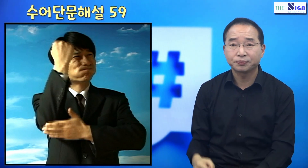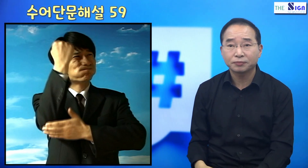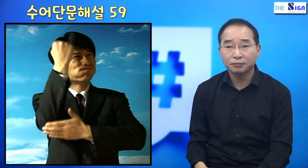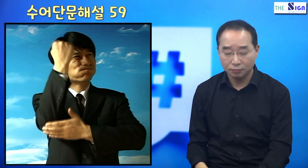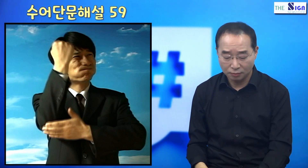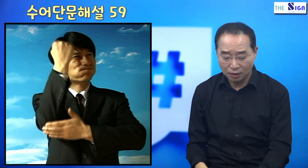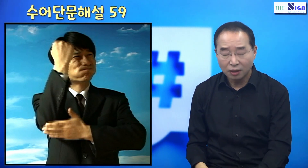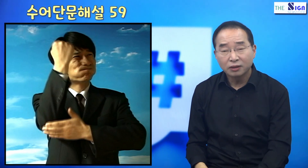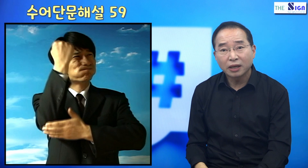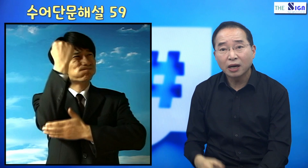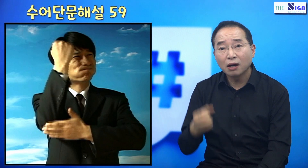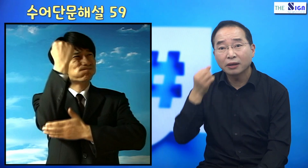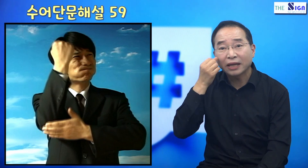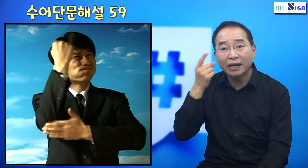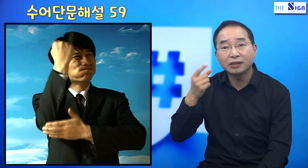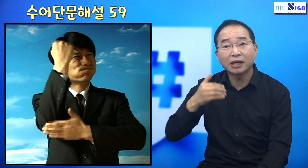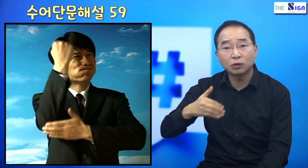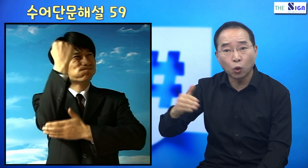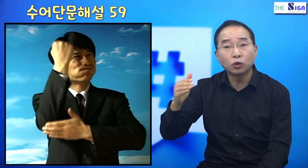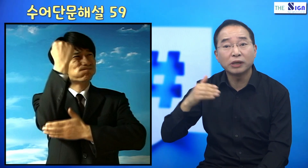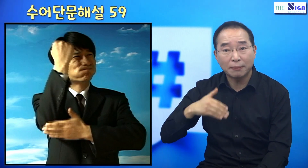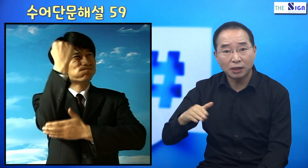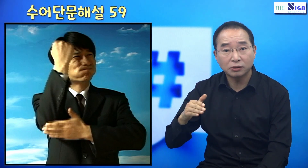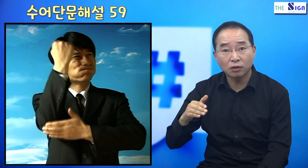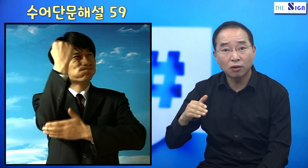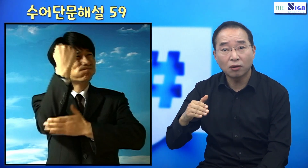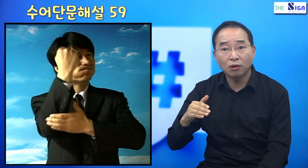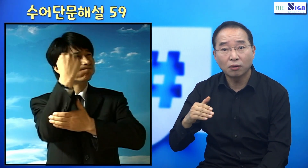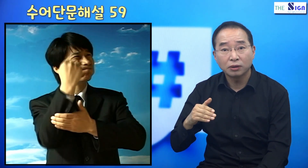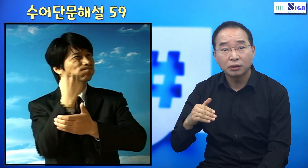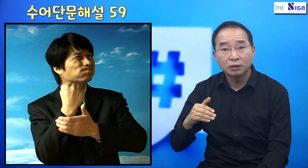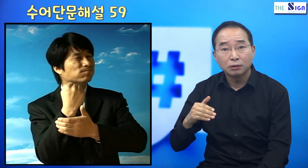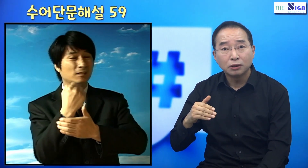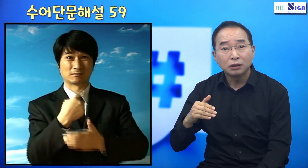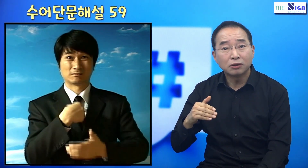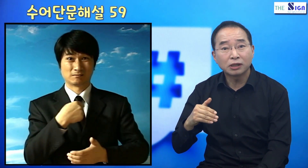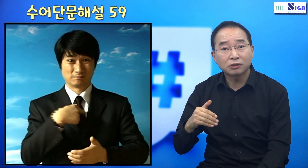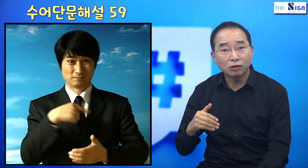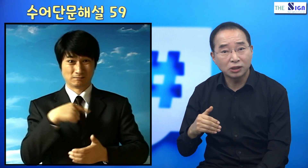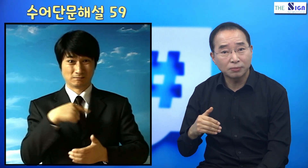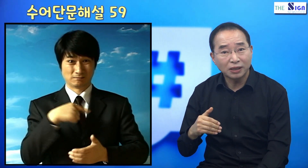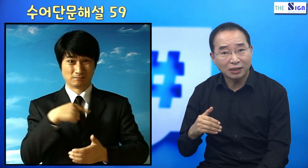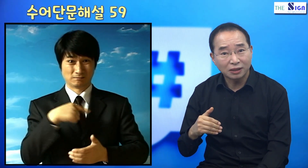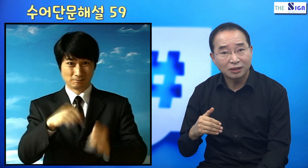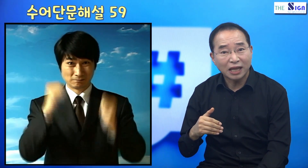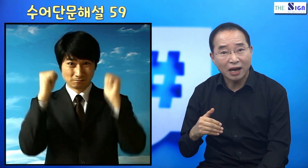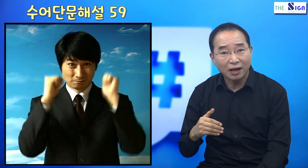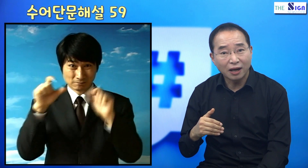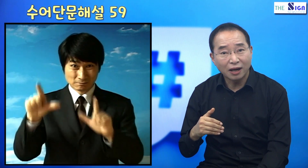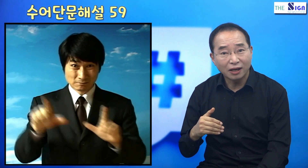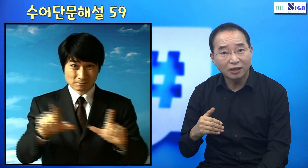의미합니다. 내가 달달이 돈을 내면서 이렇게 썩은 집에